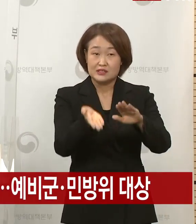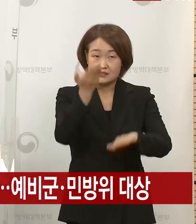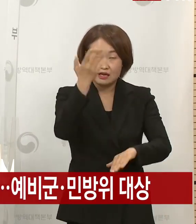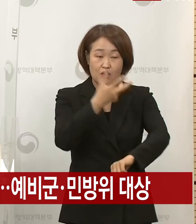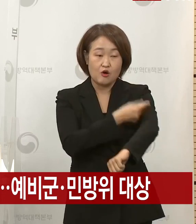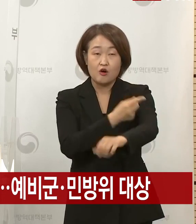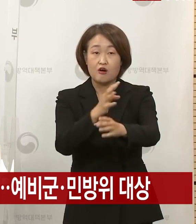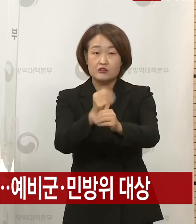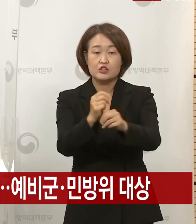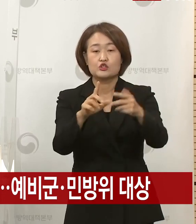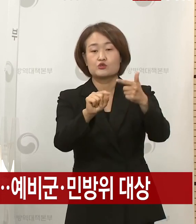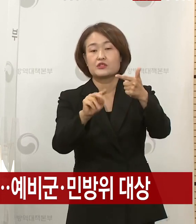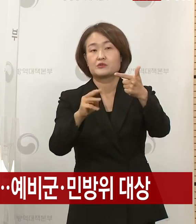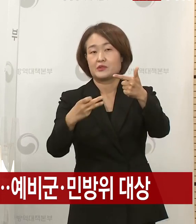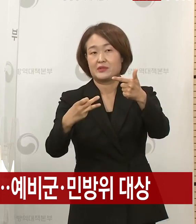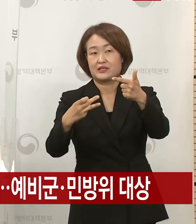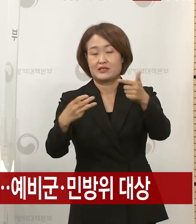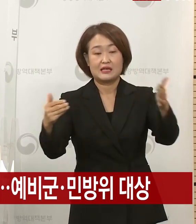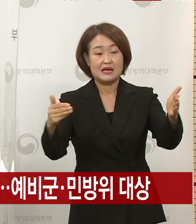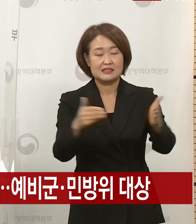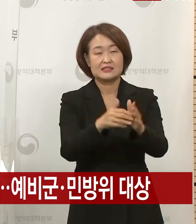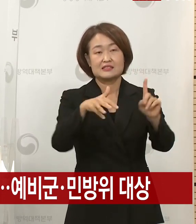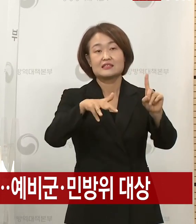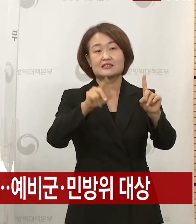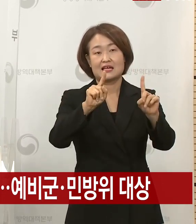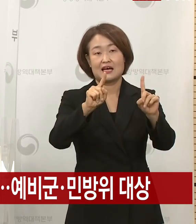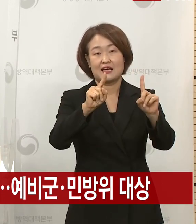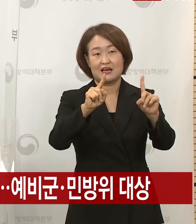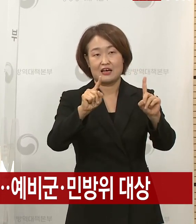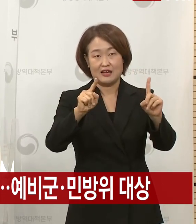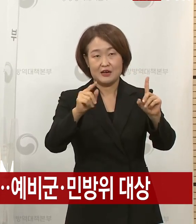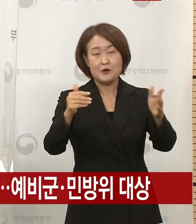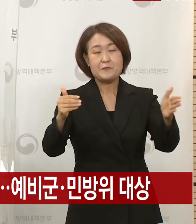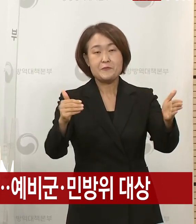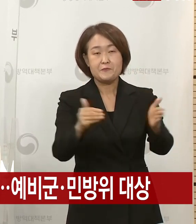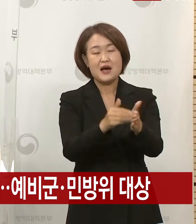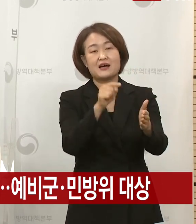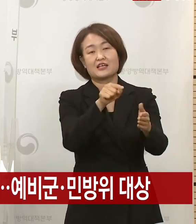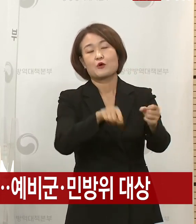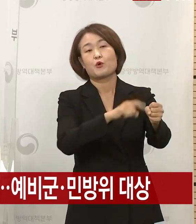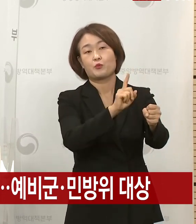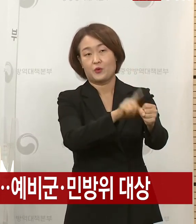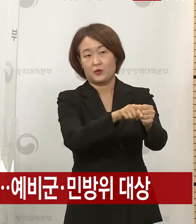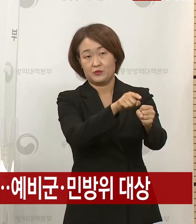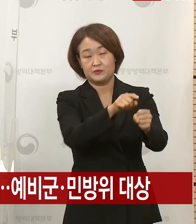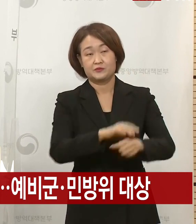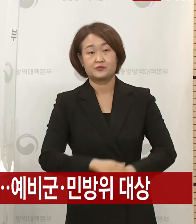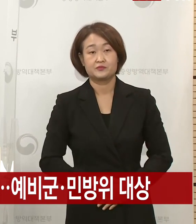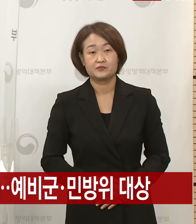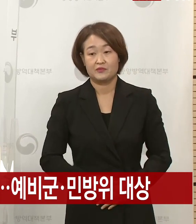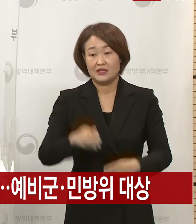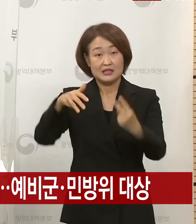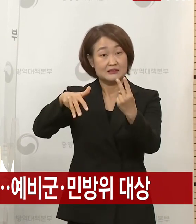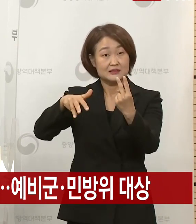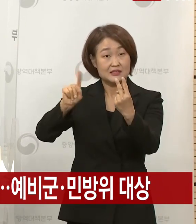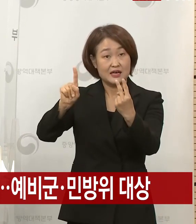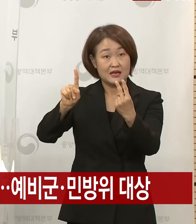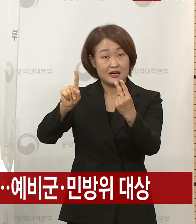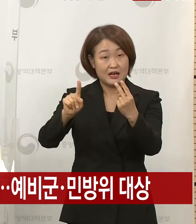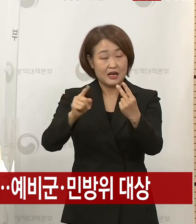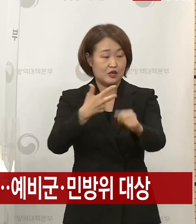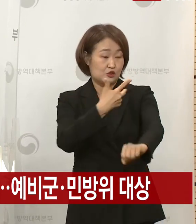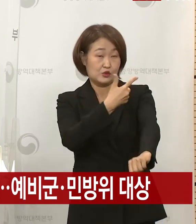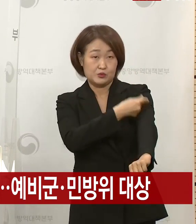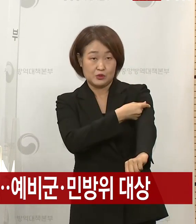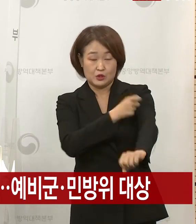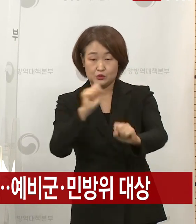6월 13일까지 1차 접종을 완료하는 것을 목표로 하고 있습니다. 이어 2차 접종에 집중함과